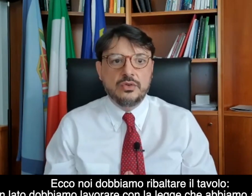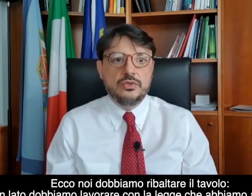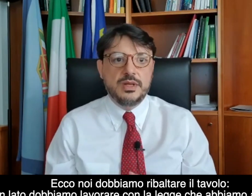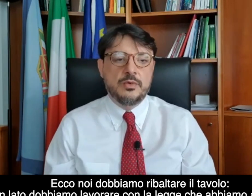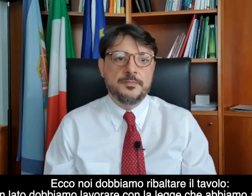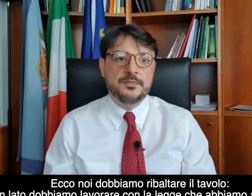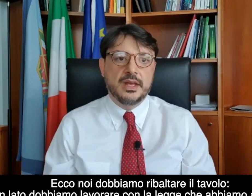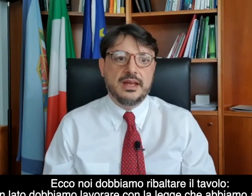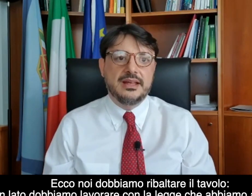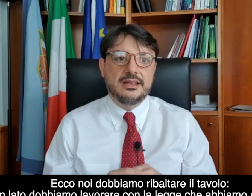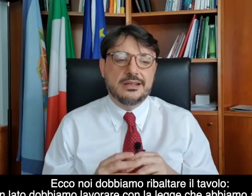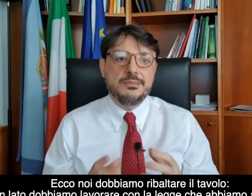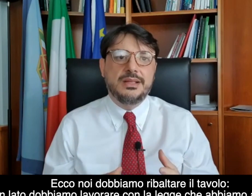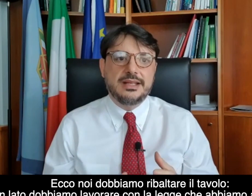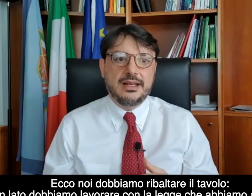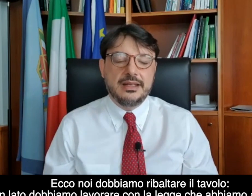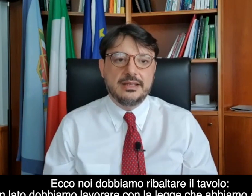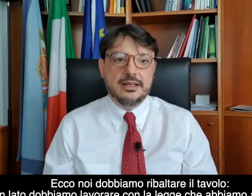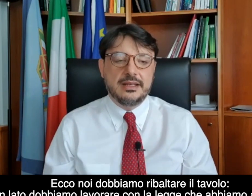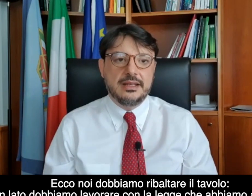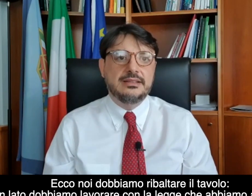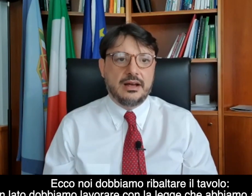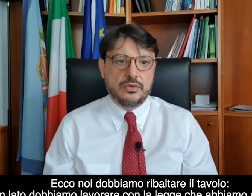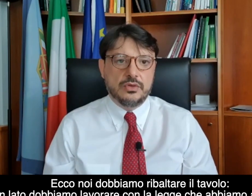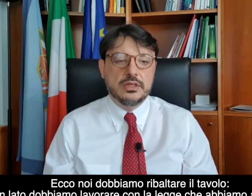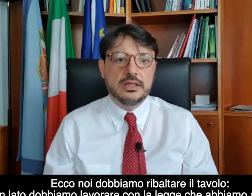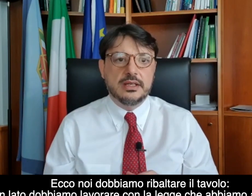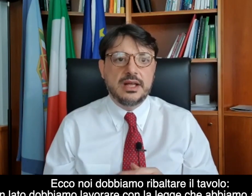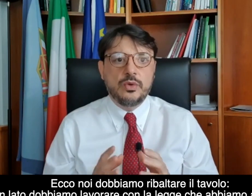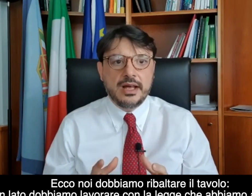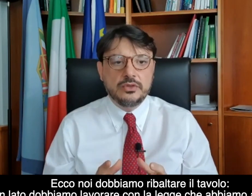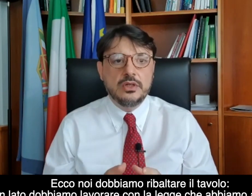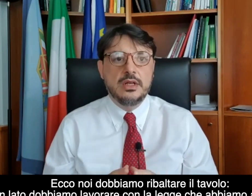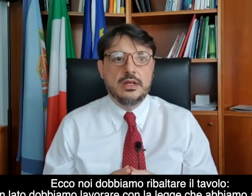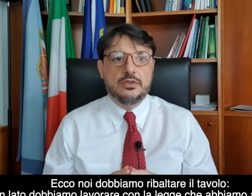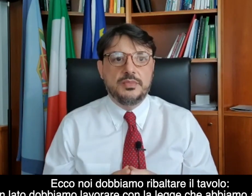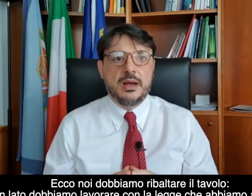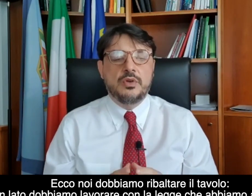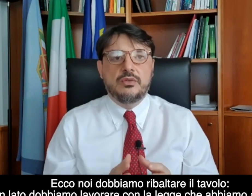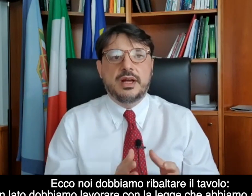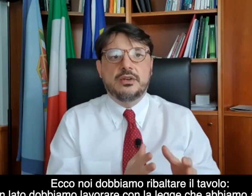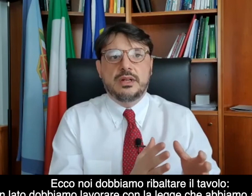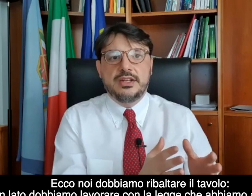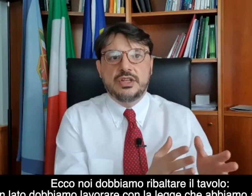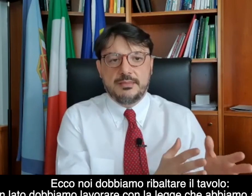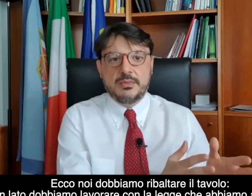dobbiamo ribaltare il tavolo da un lato dobbiamo lavorare con la legge che abbiamo approvato